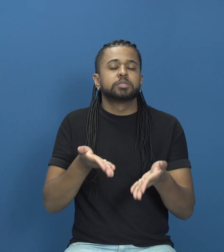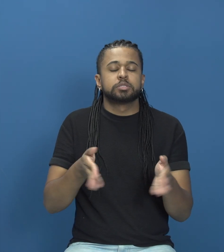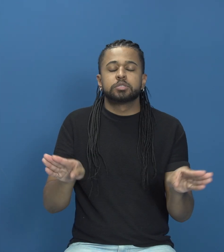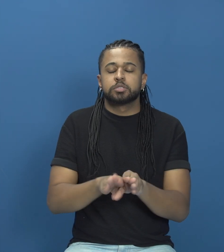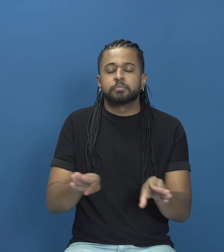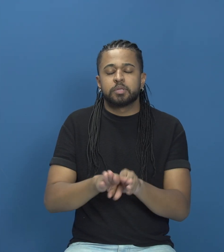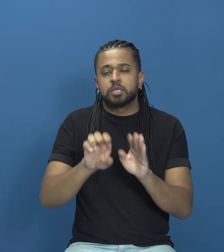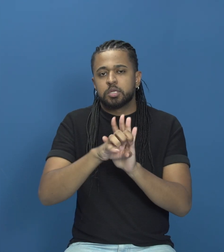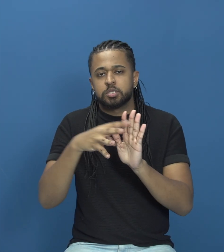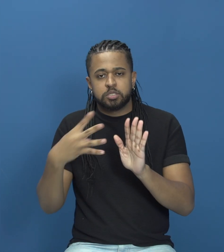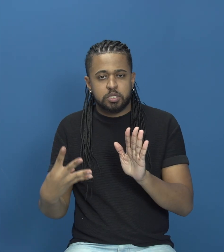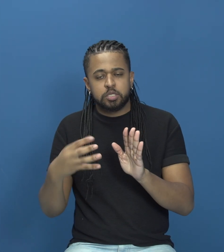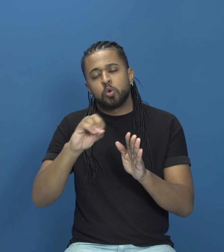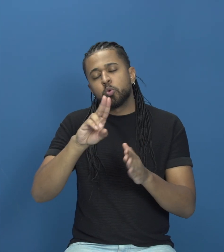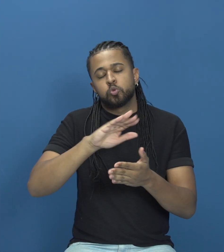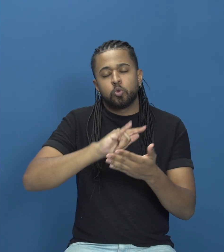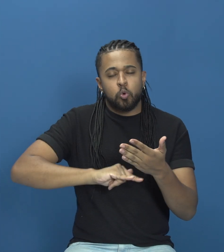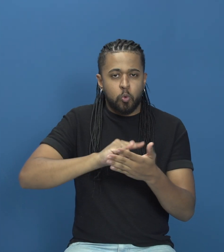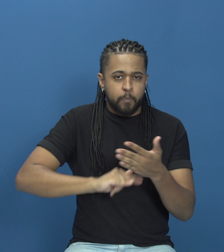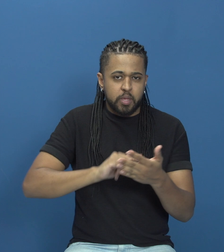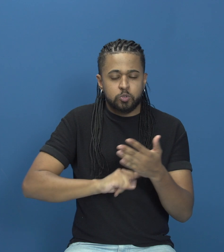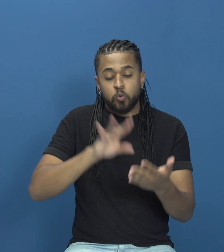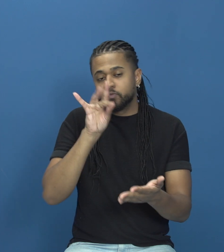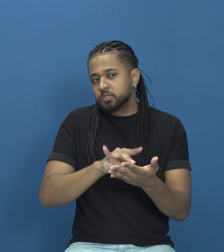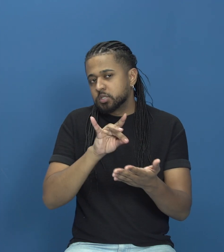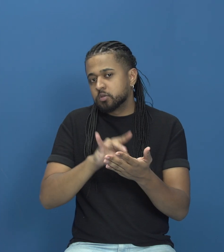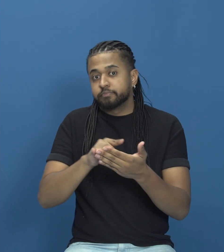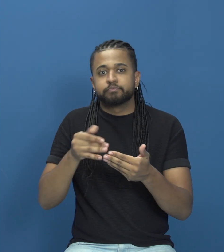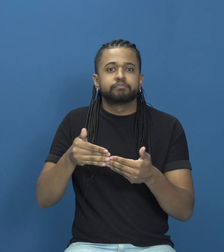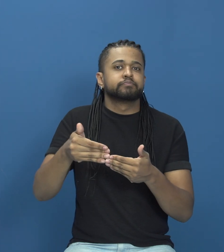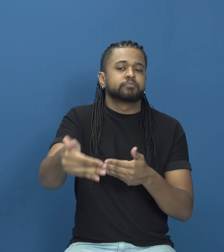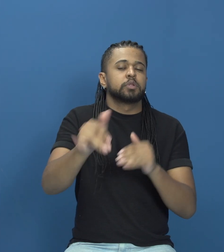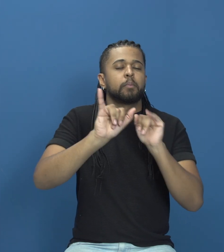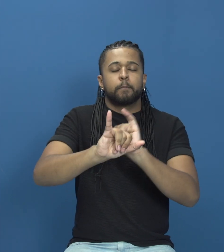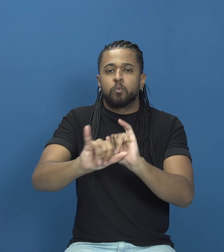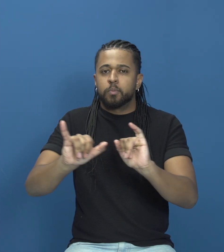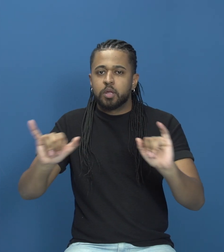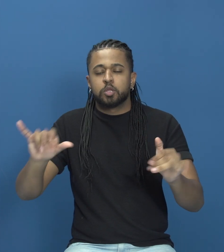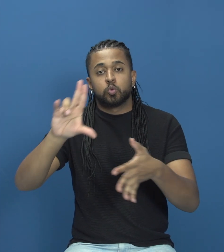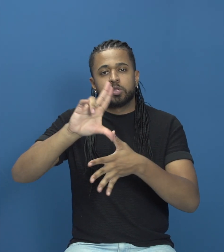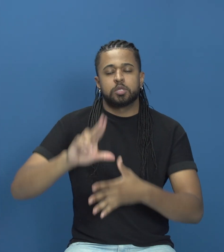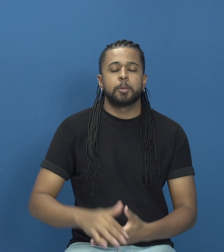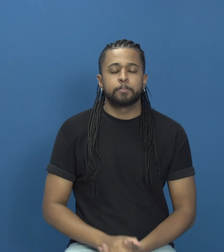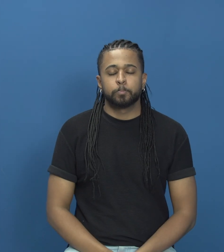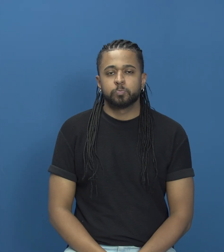em editais e ou documentos oficiais que eventualmente venham a ser publicados pela UNILA.